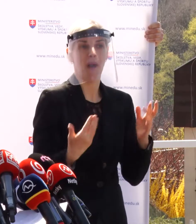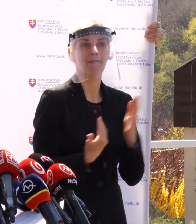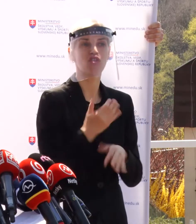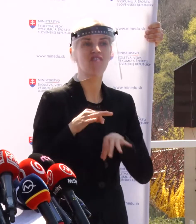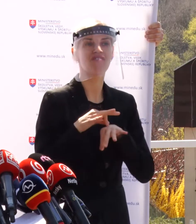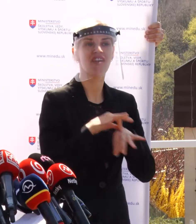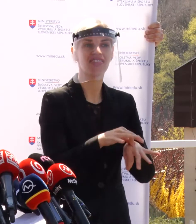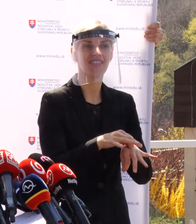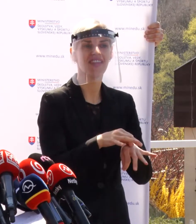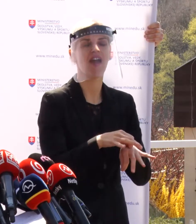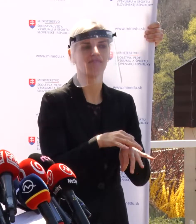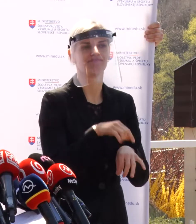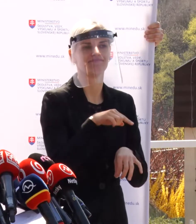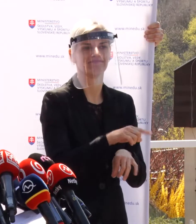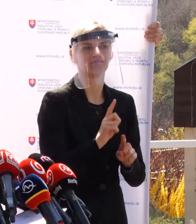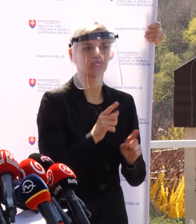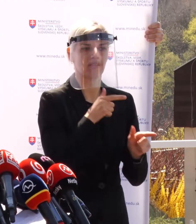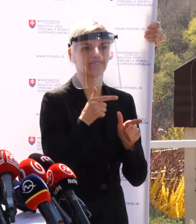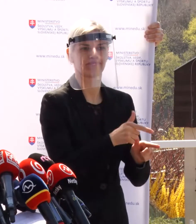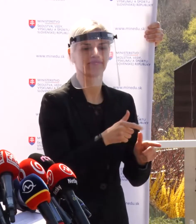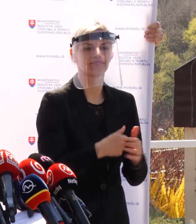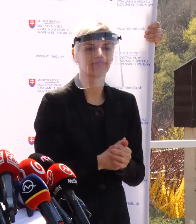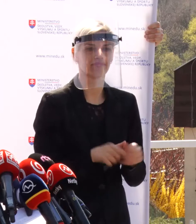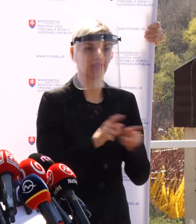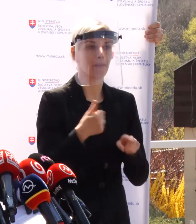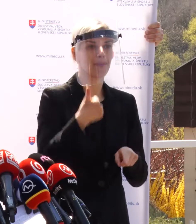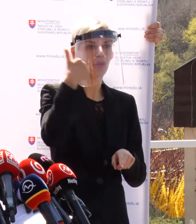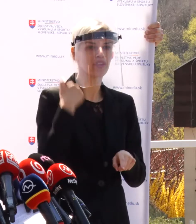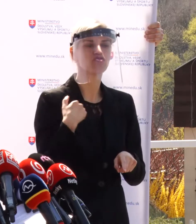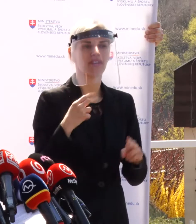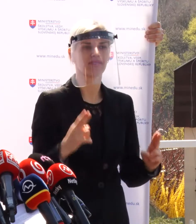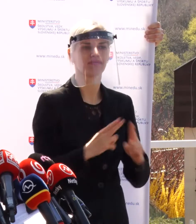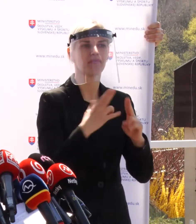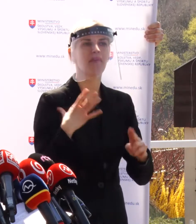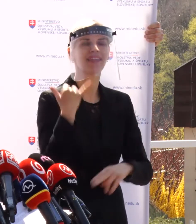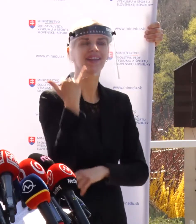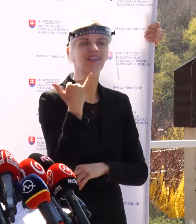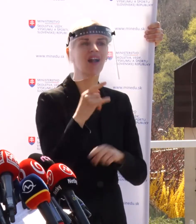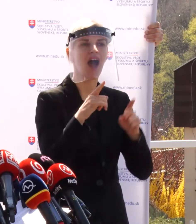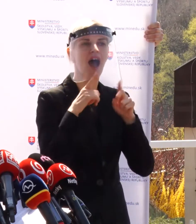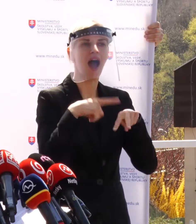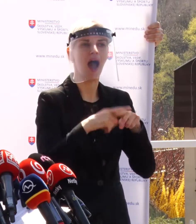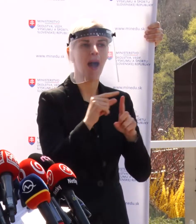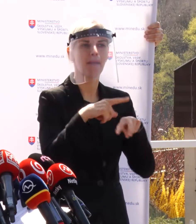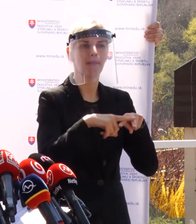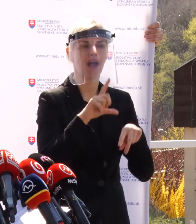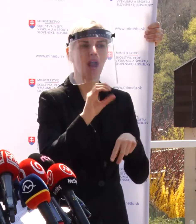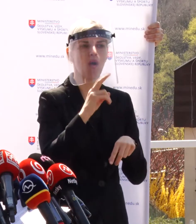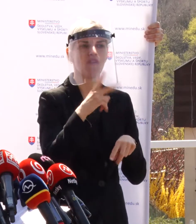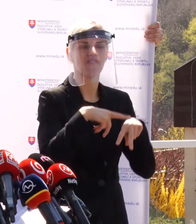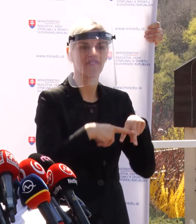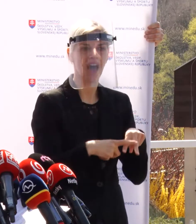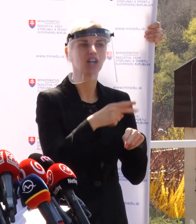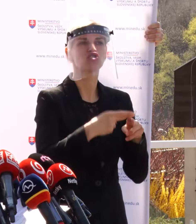nastane. Ja som aj minulý týždeň absolvoval stretnutie s pani riaditeľkou Hapalovou na Štátnom